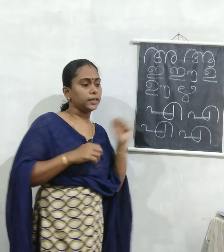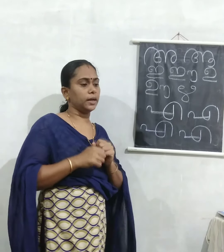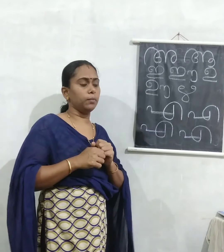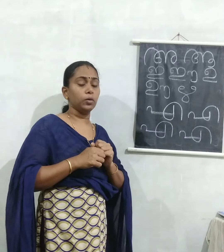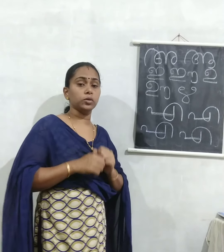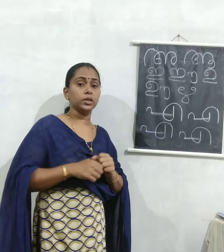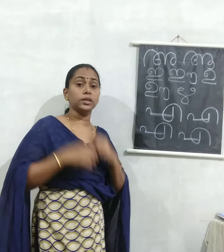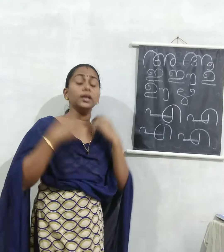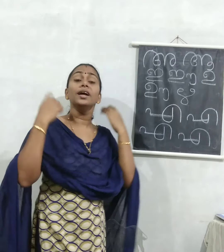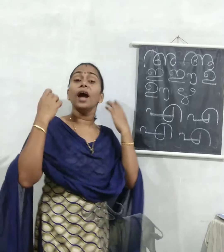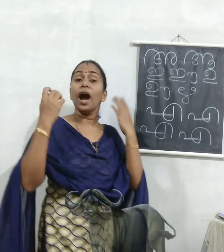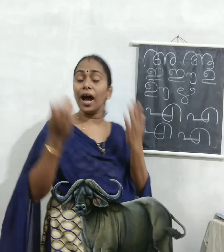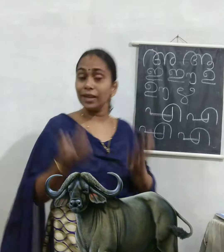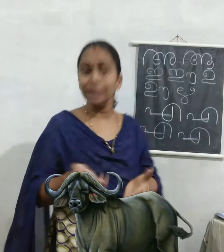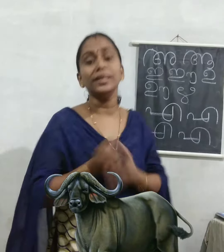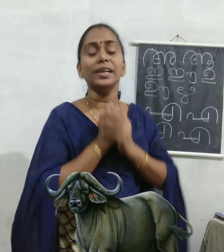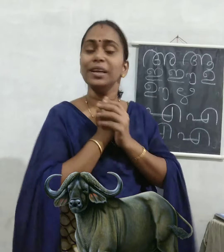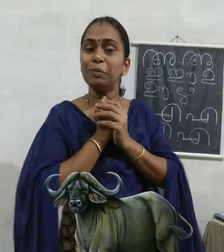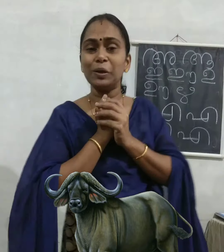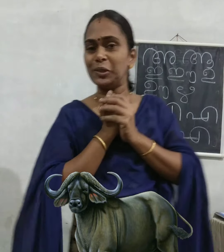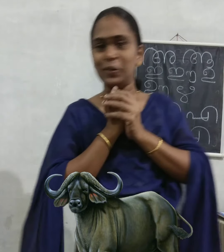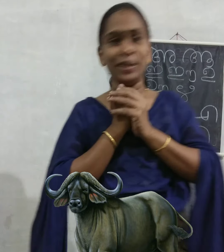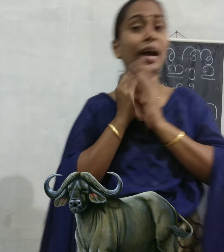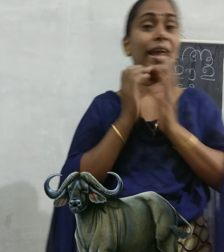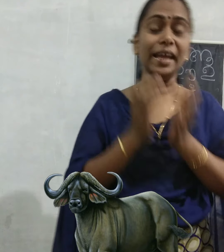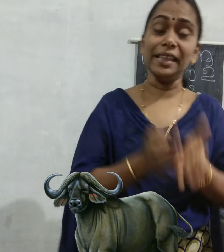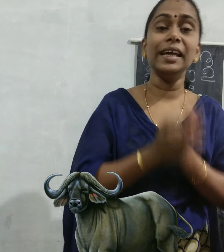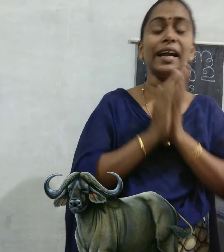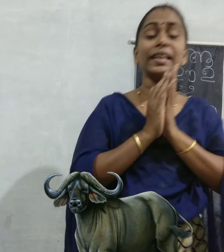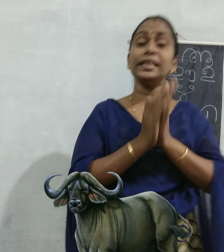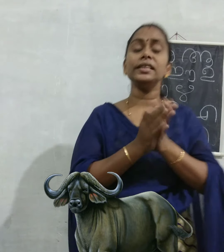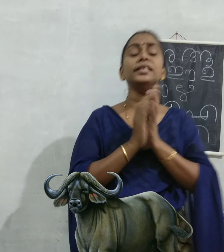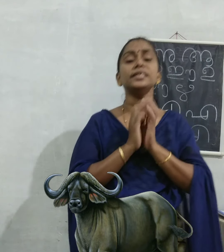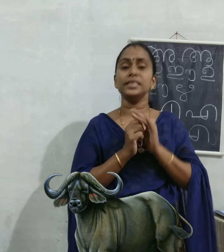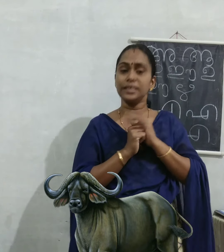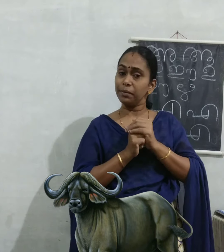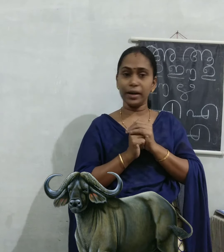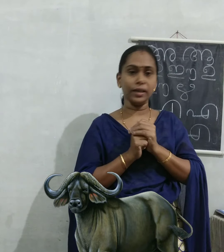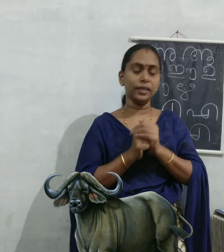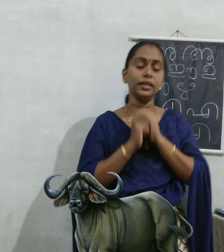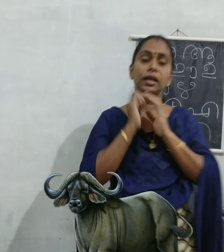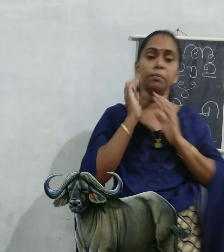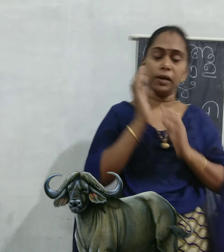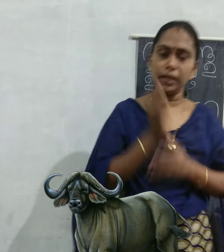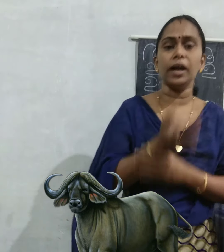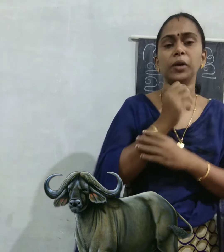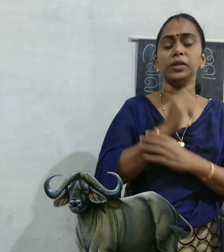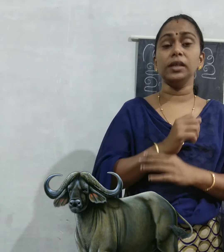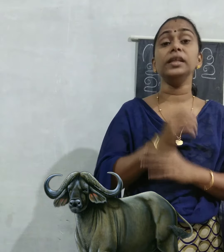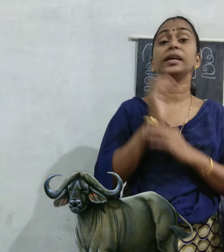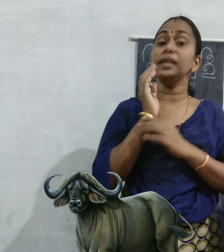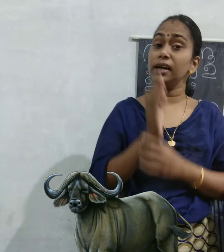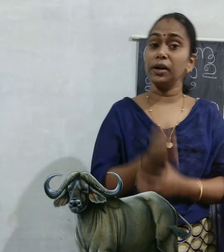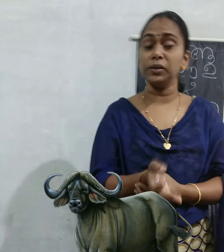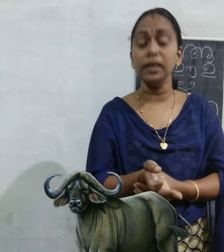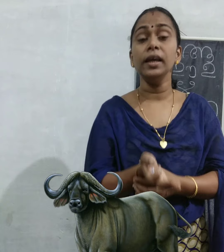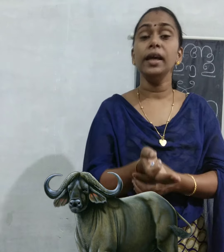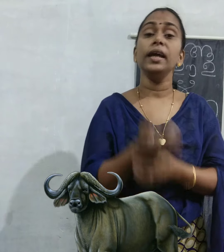പഠിക്കാൻ പോകുന്നത്. ആദ്യം തന്നെ നമുക്ക് നോക്കാം എന്താണത്, എന്തിന്റെ ചിത്രമാണ് ഇത് നമ്മൾ കാണുന്നത്, നിങ്ങൾ ഈ കാണുന്നത്